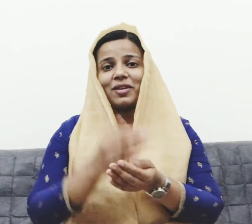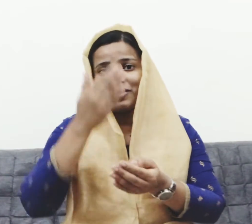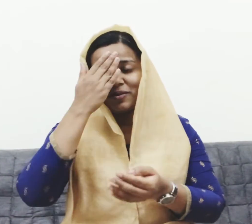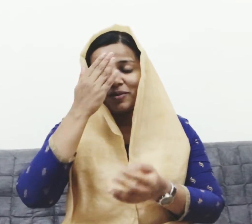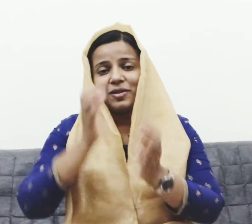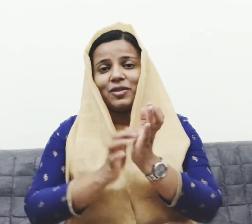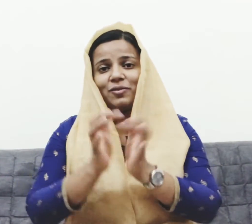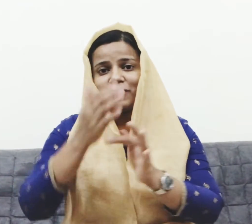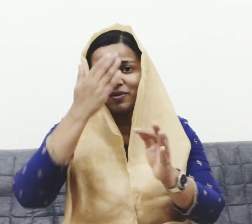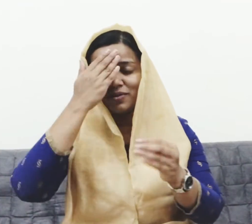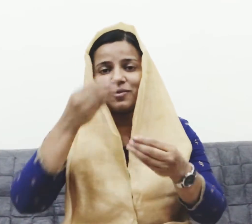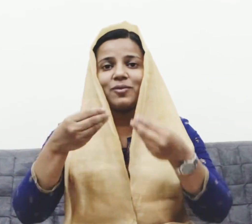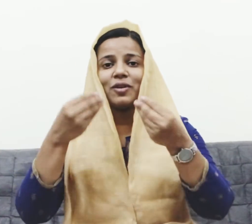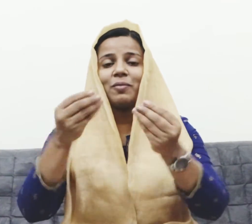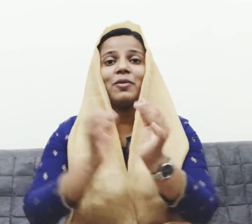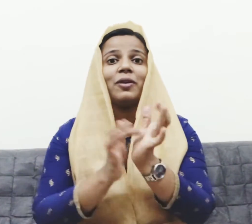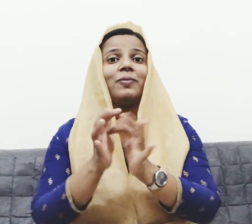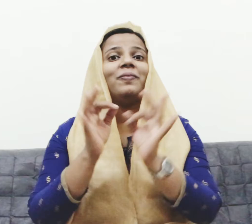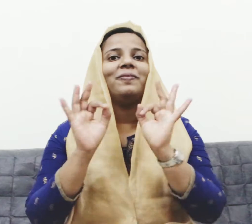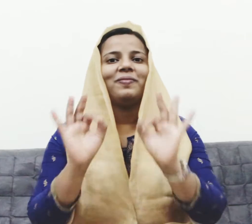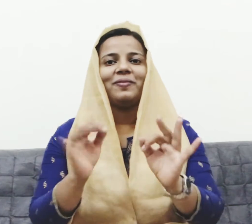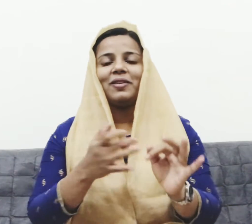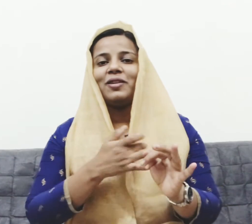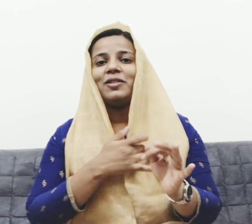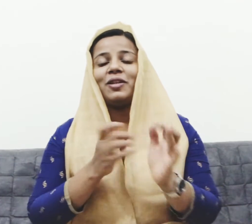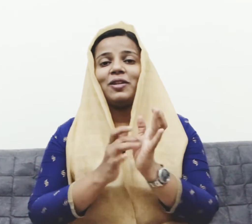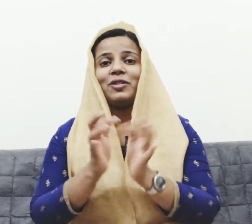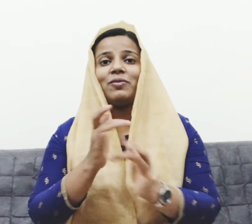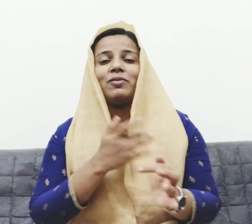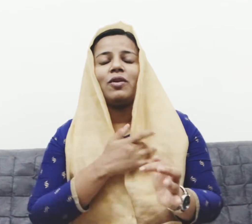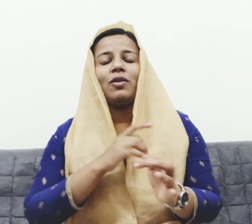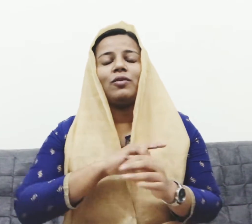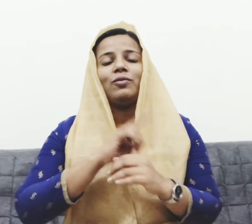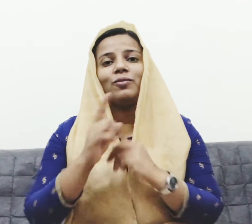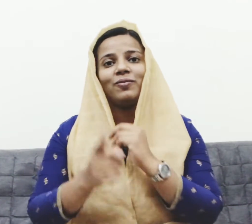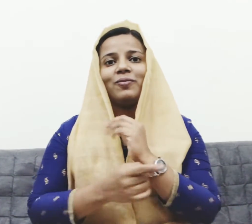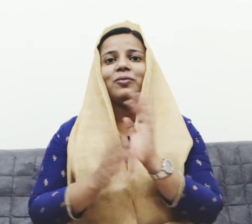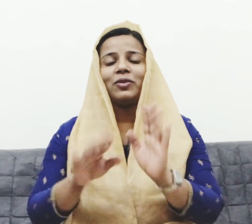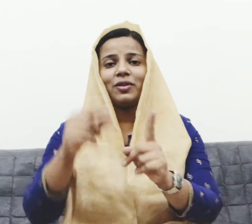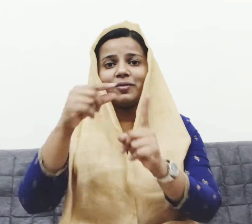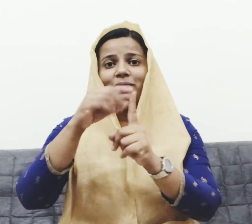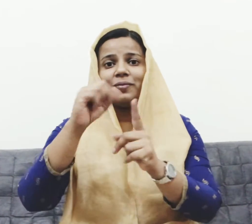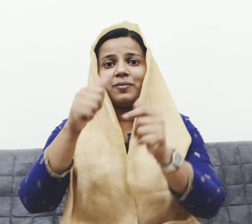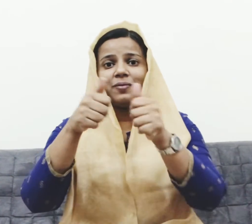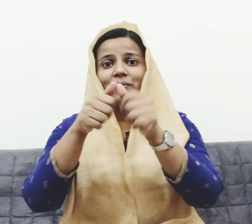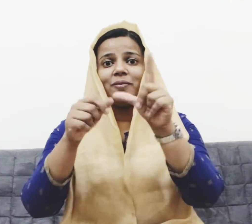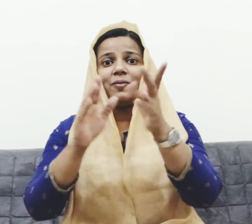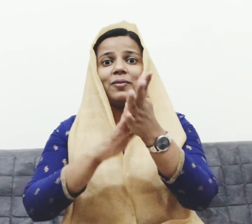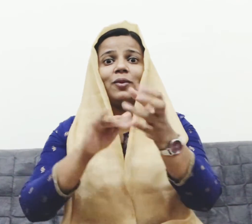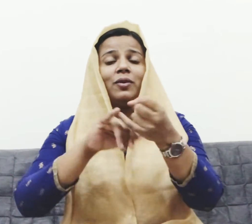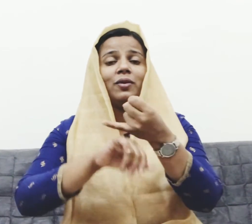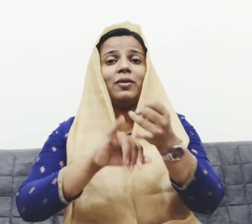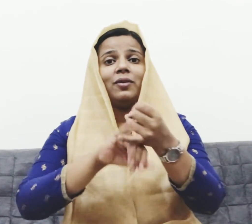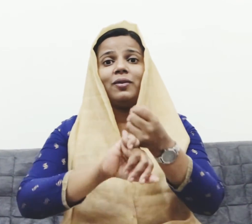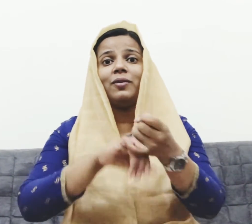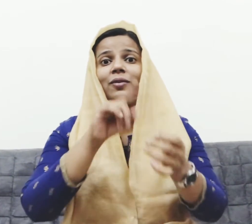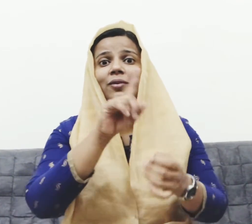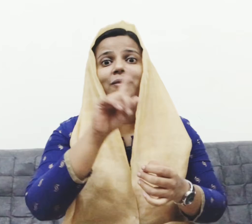ചെയ്യുന്ന കർത്താവിന് നമുക്ക് നന്ദിയോടെ സ്തോത്രം ചെയ്യാം. യഹോവ നല്ലവനല്ലോ, അവൻ്റെ ദയ എന്നേക്കുമുള്ളത്. സങ്കീർത്തനക്കാരൻ 116-ാം സങ്കീർത്തനത്തിൽ ഇങ്ങനെ